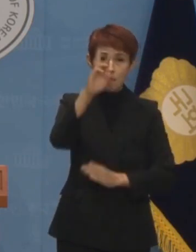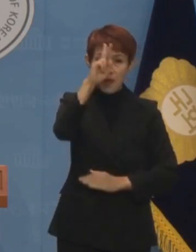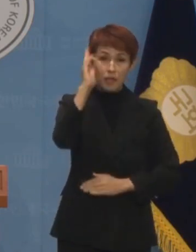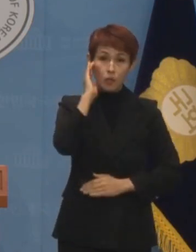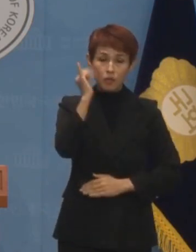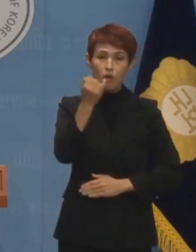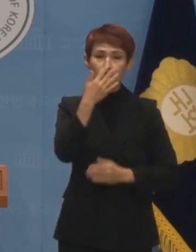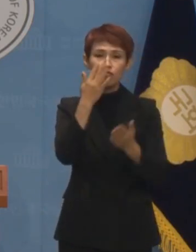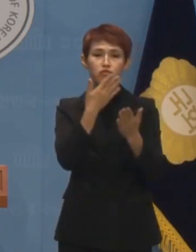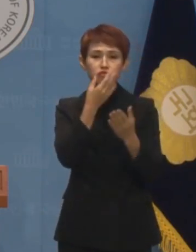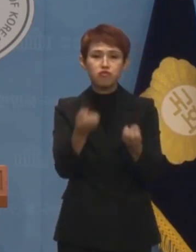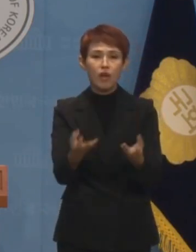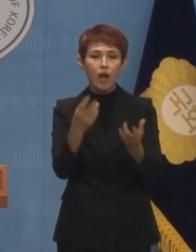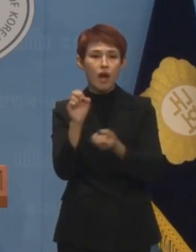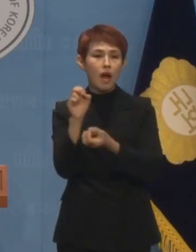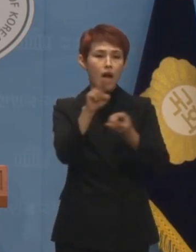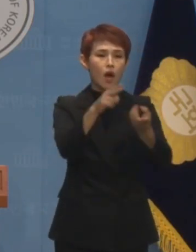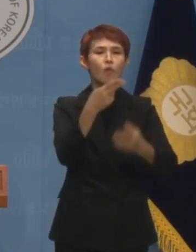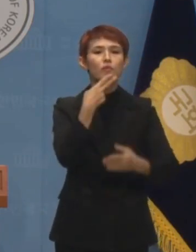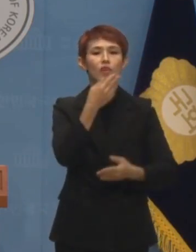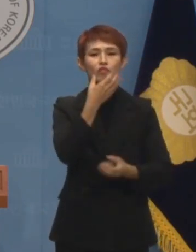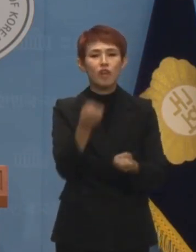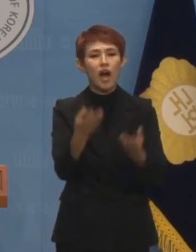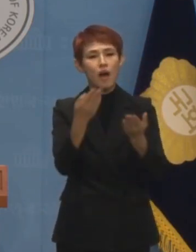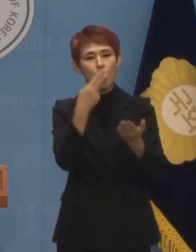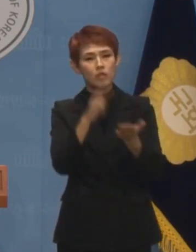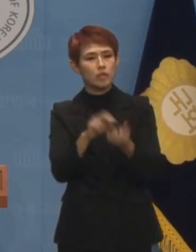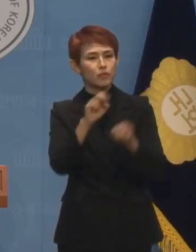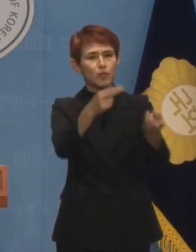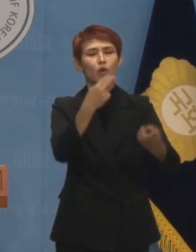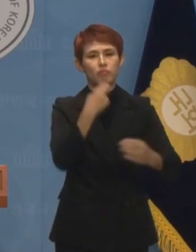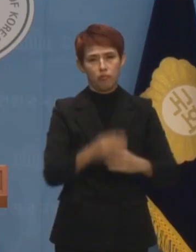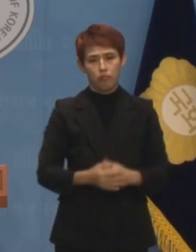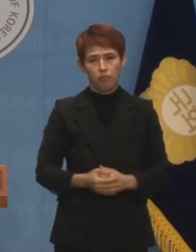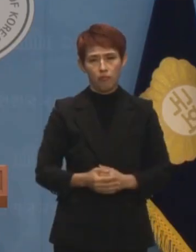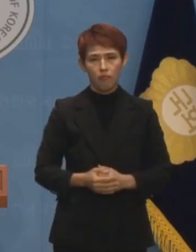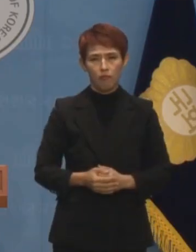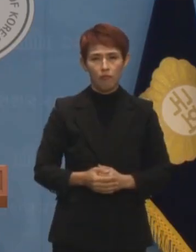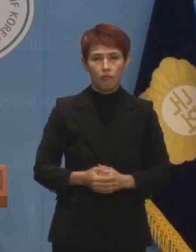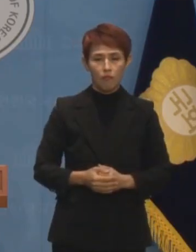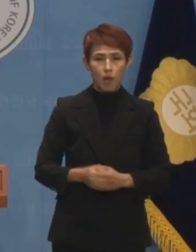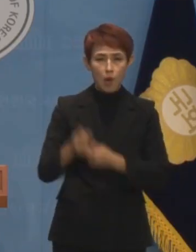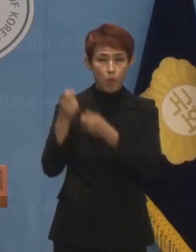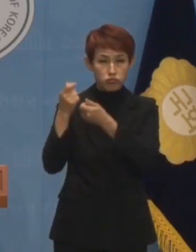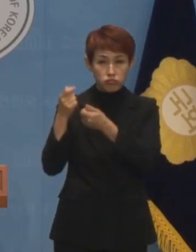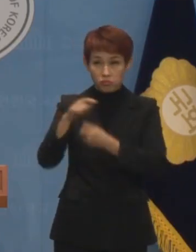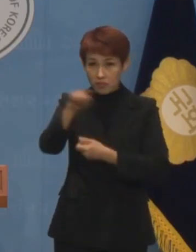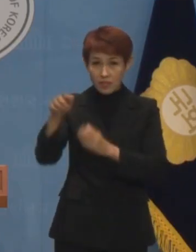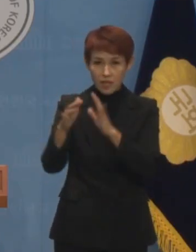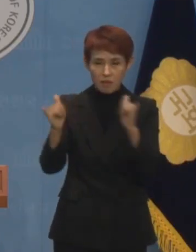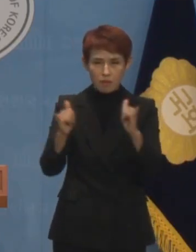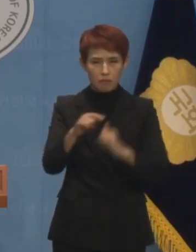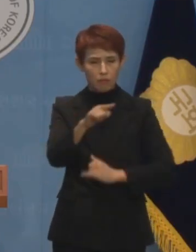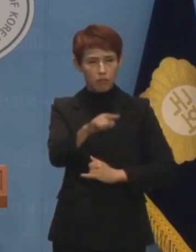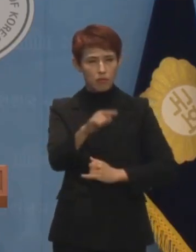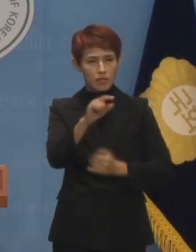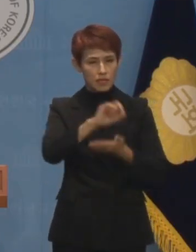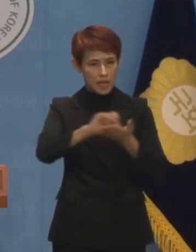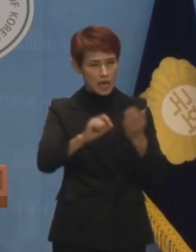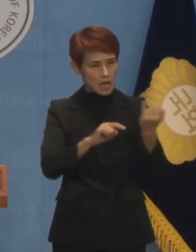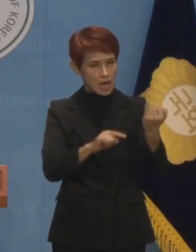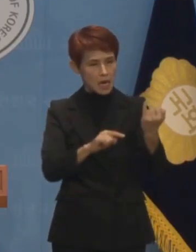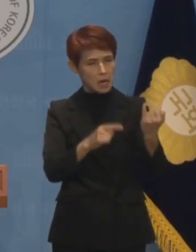않았습니다. 보수 세력들이 작가와 책에 대해 사상 검증에 열을 올렸기 때문입니다. 학교에서